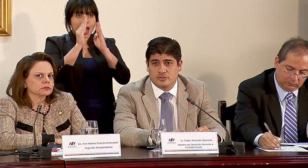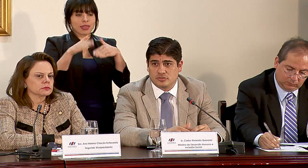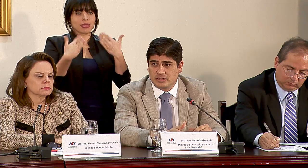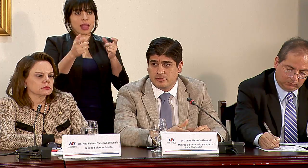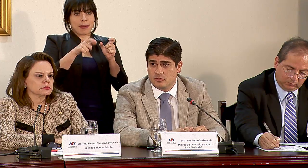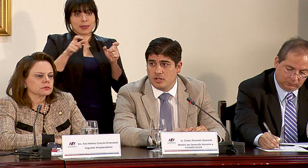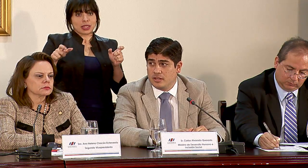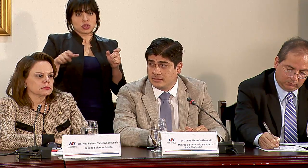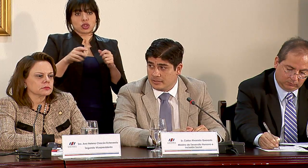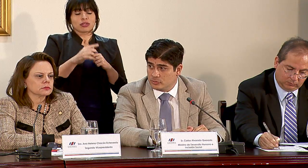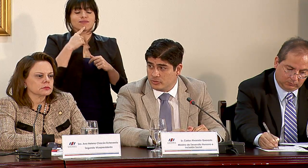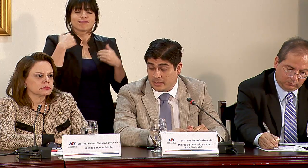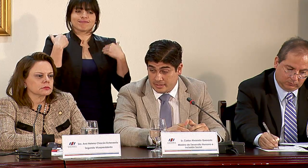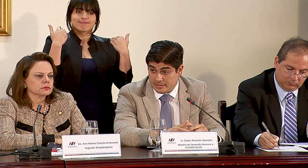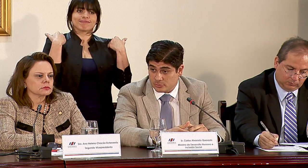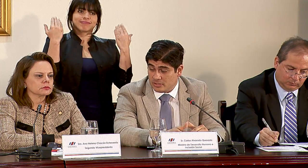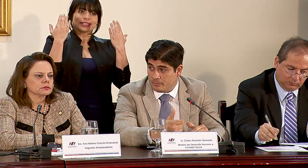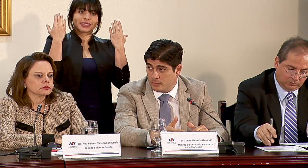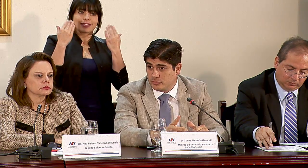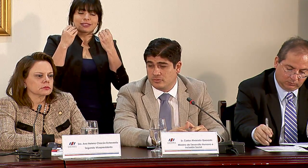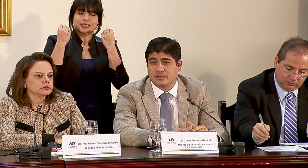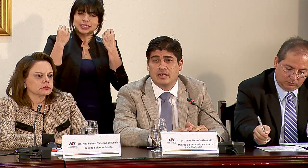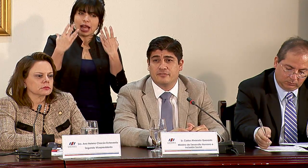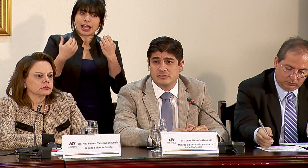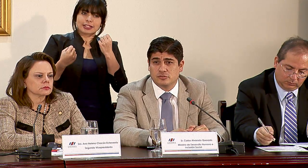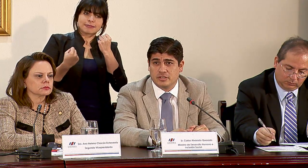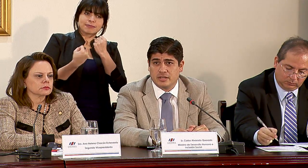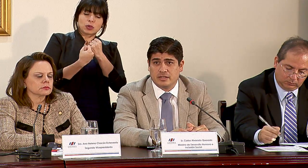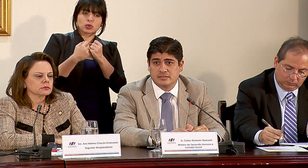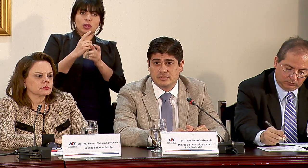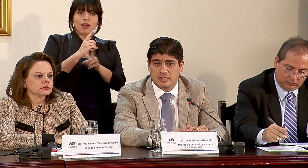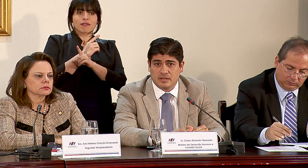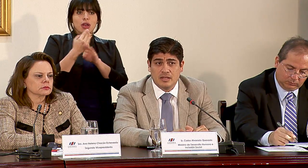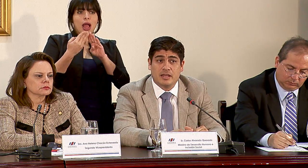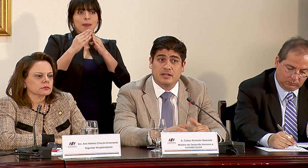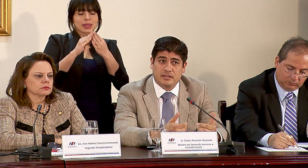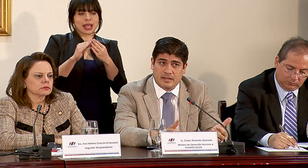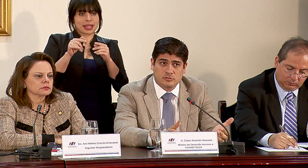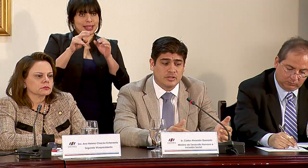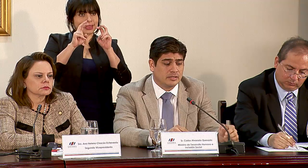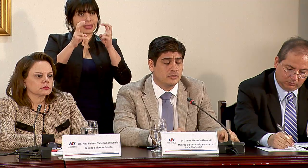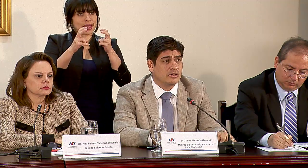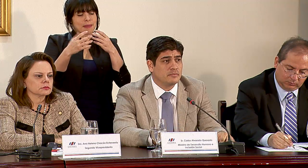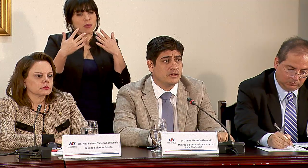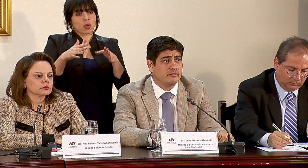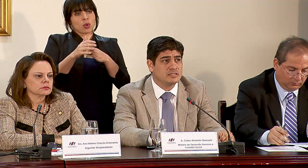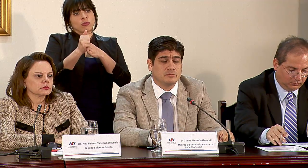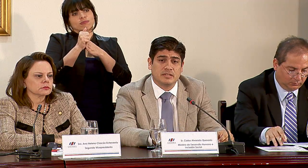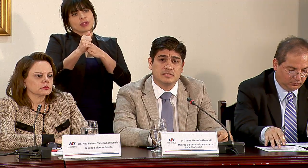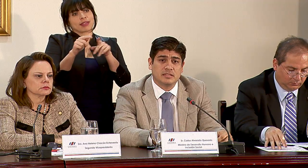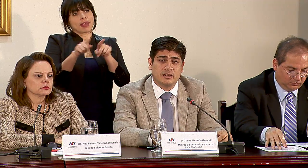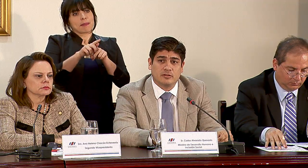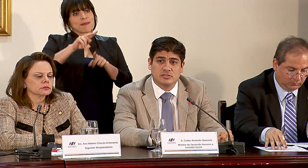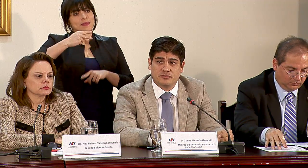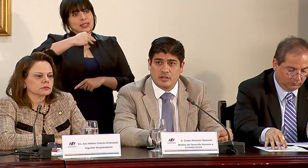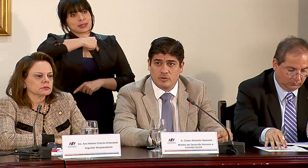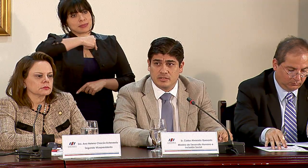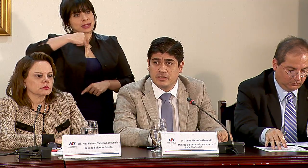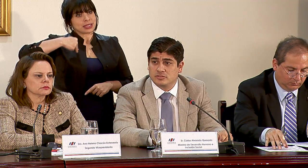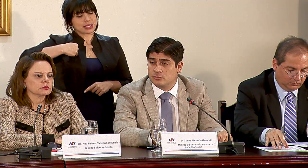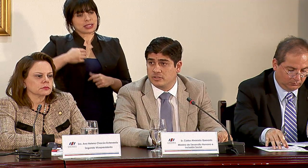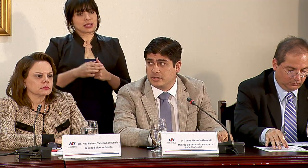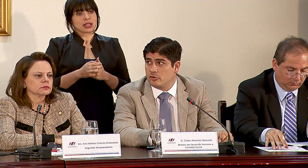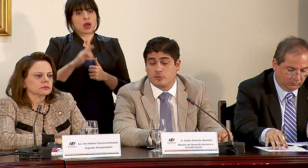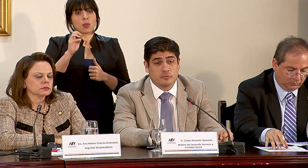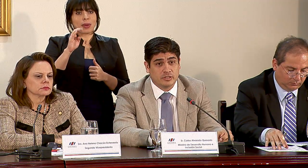la ciudadanía. Y yo celebro tanto y agradezco el apoyo de la Defensoría en este tema, el liderazgo que ha tenido también la Viceministra Ana Josefina